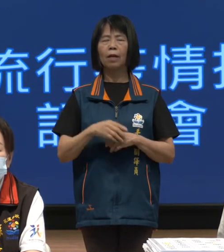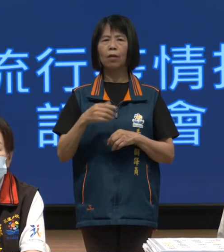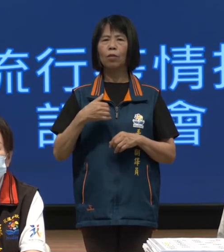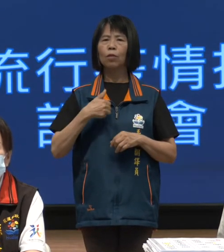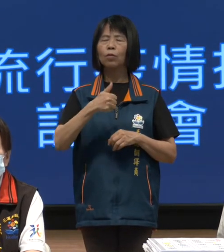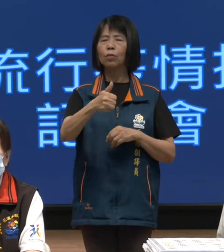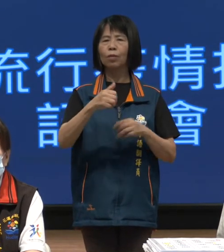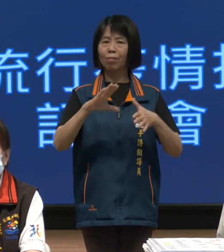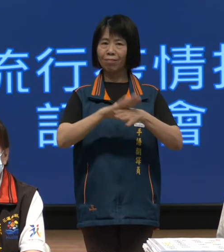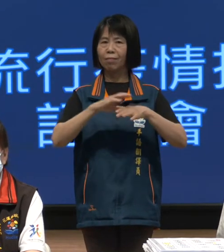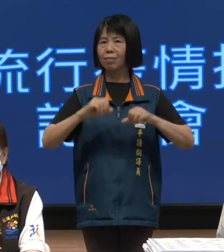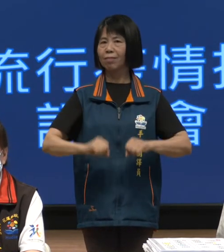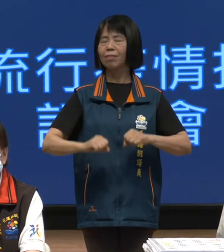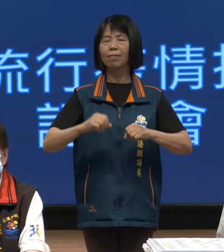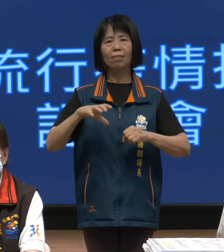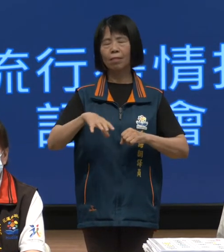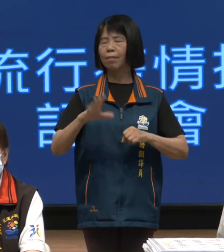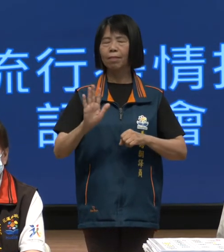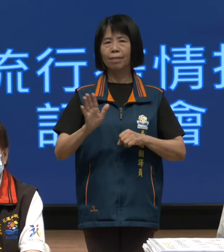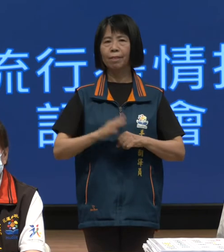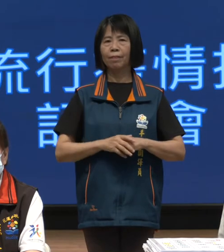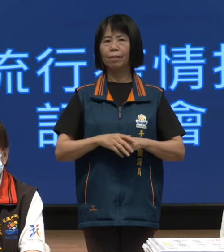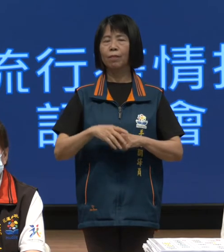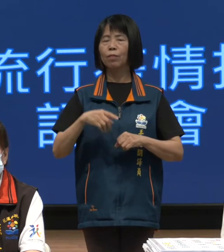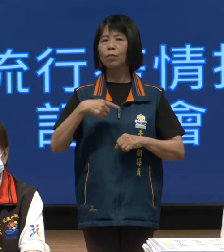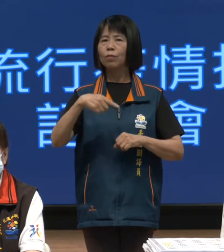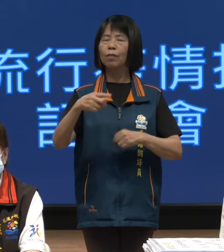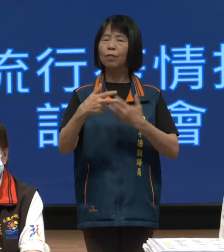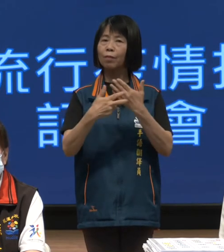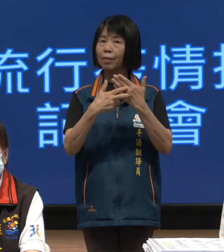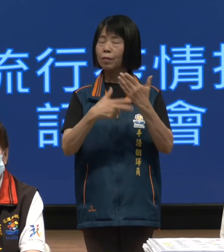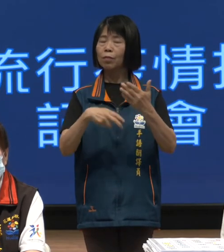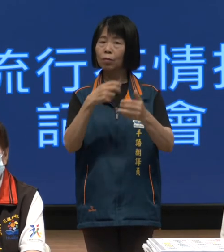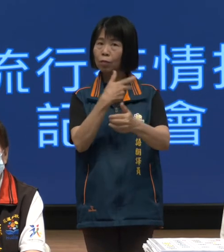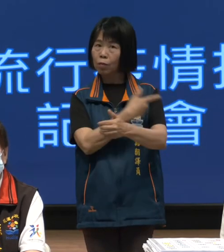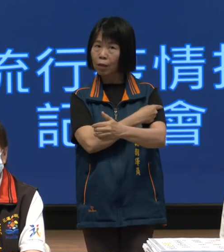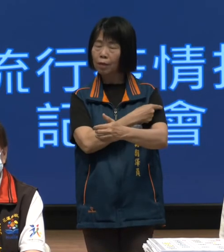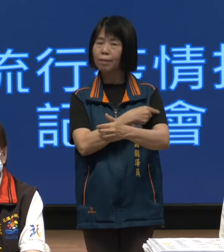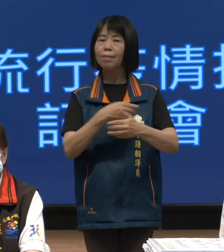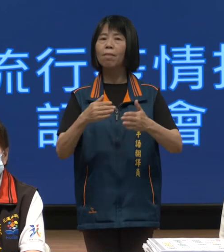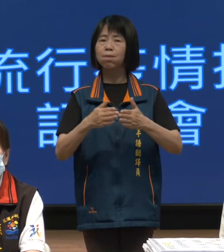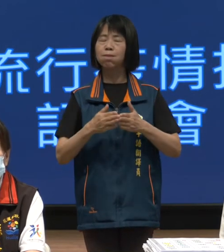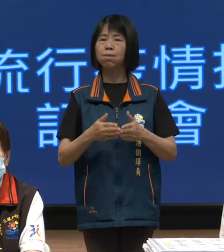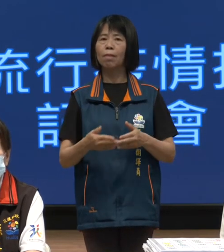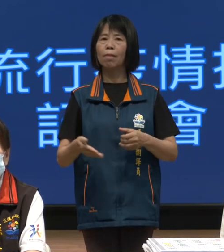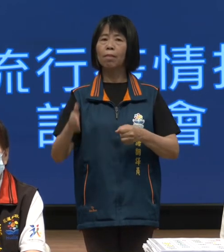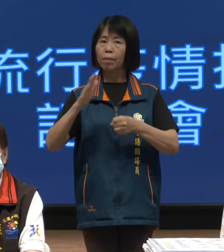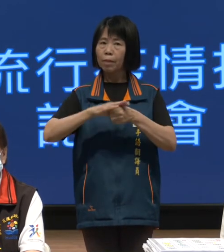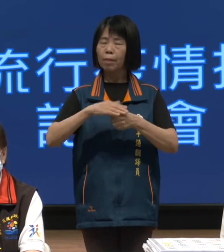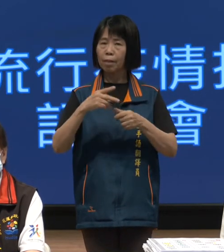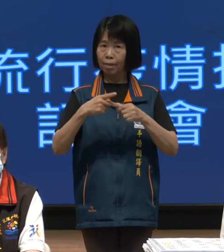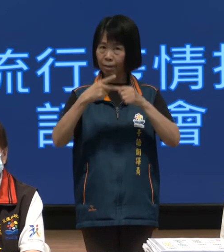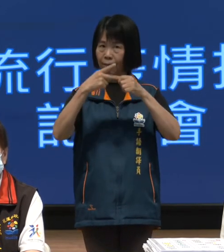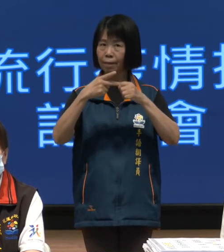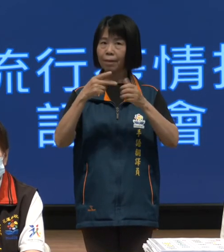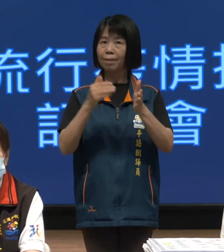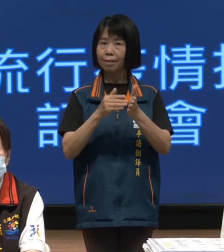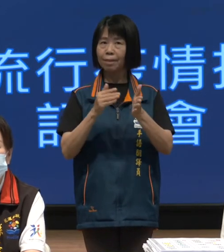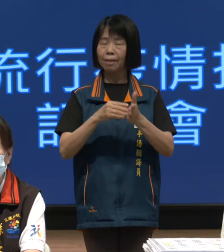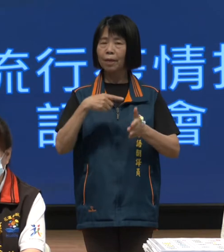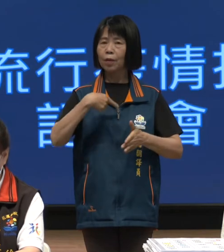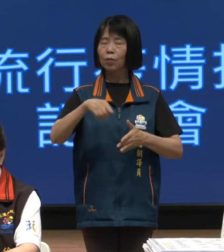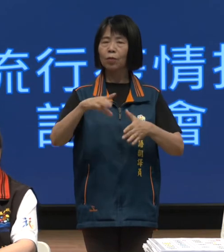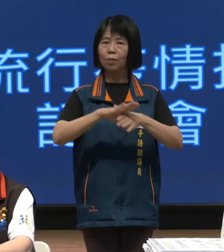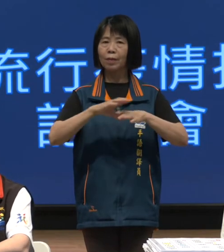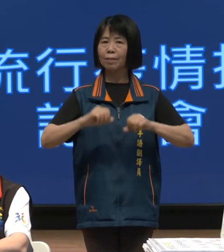文件站，赶快到卫生所来把我们的这个疫苗打好，补上两剂，然后再到文件